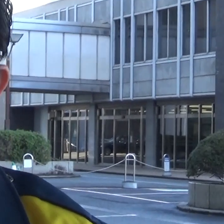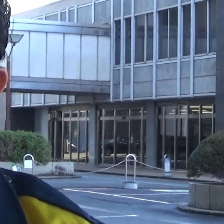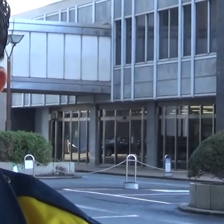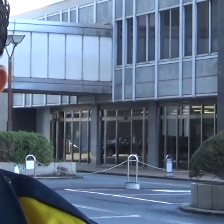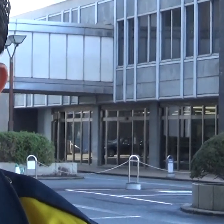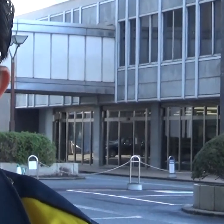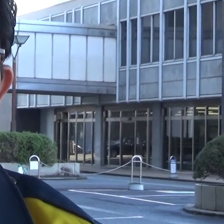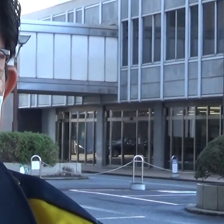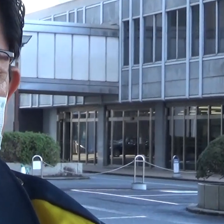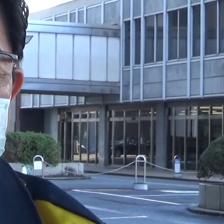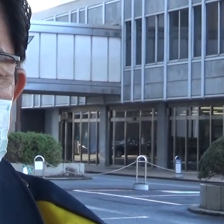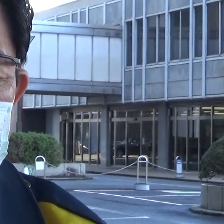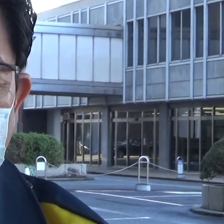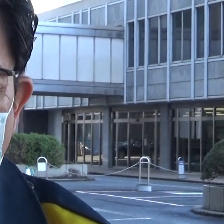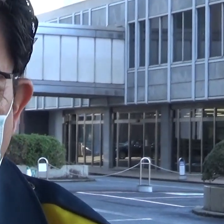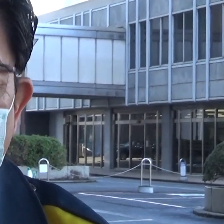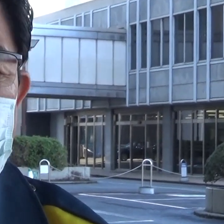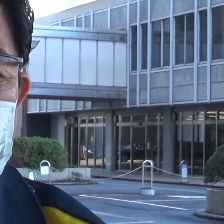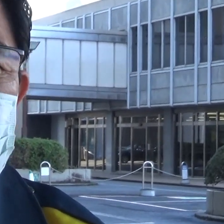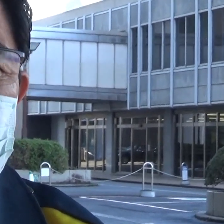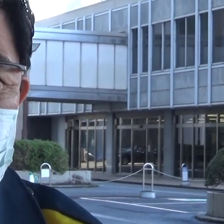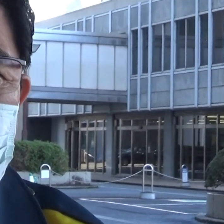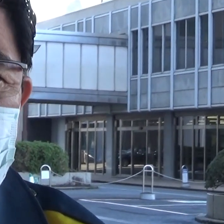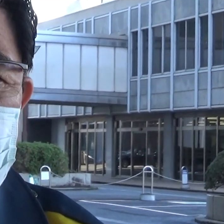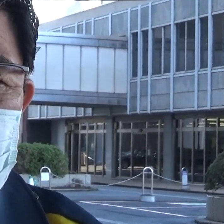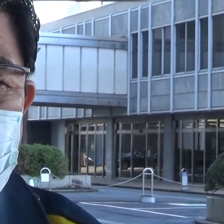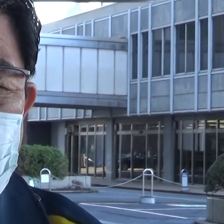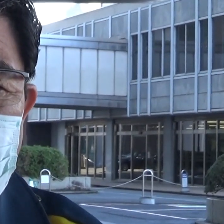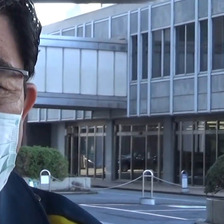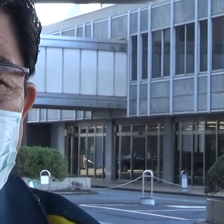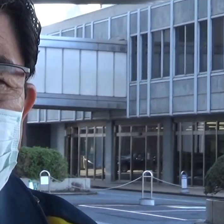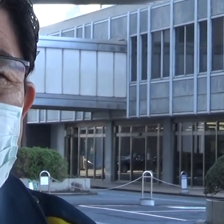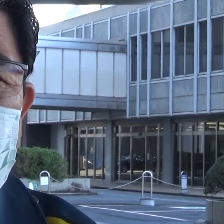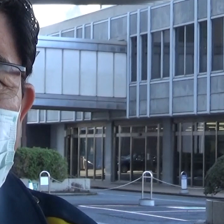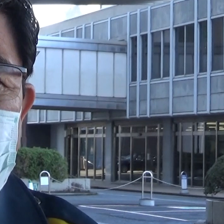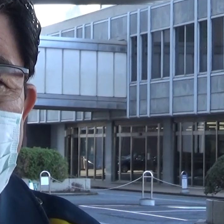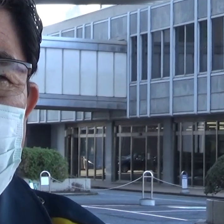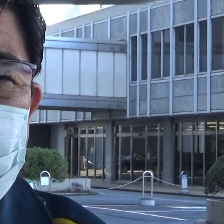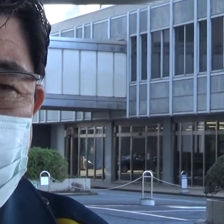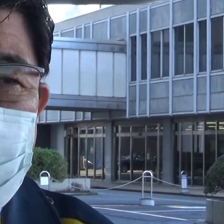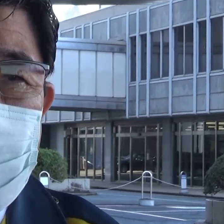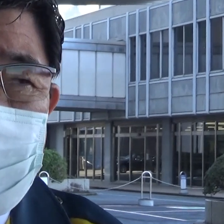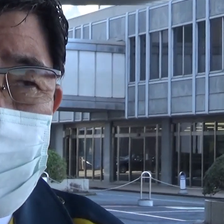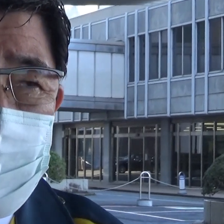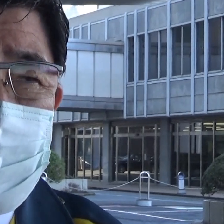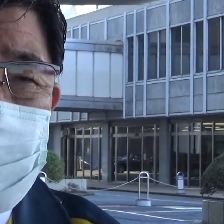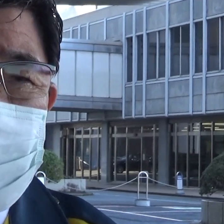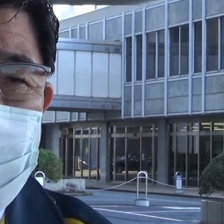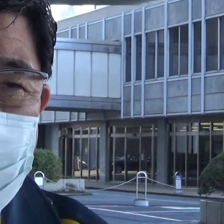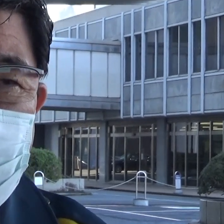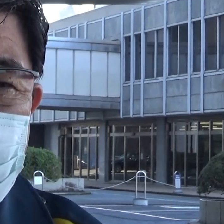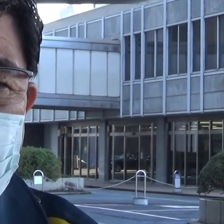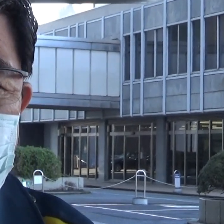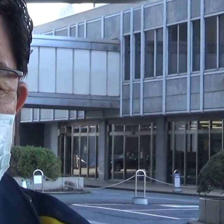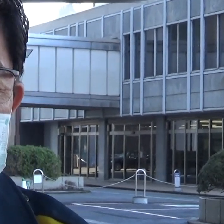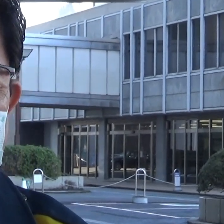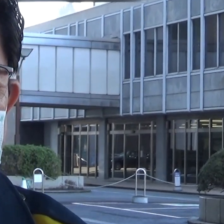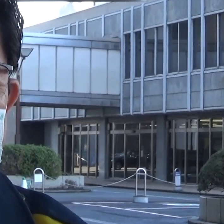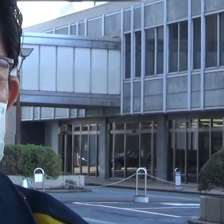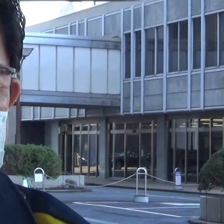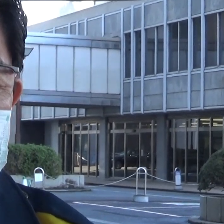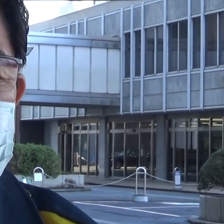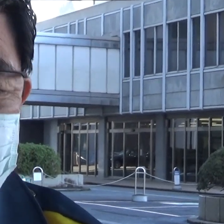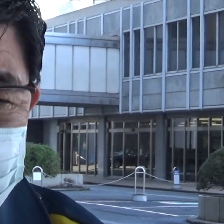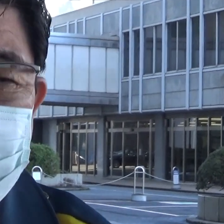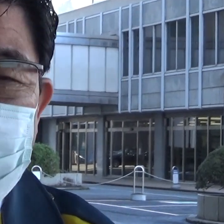ながら、まあ、改めて気持ちを引き締めて、これから4年間にチャレンジしようと、まあ、そういう気持ちで、